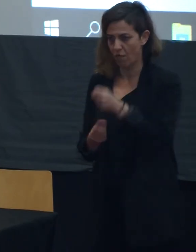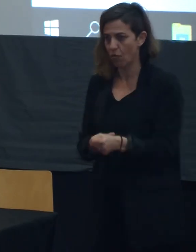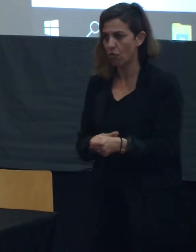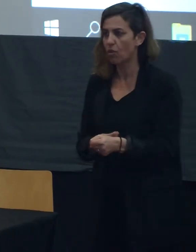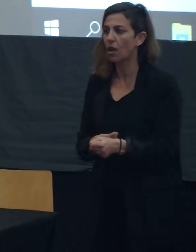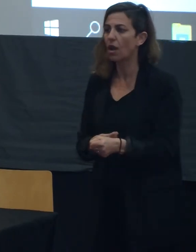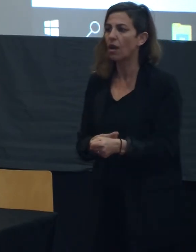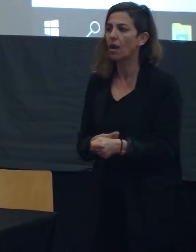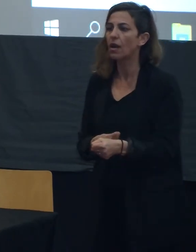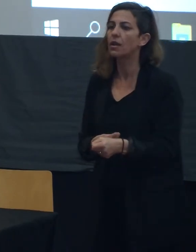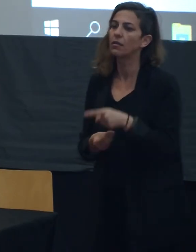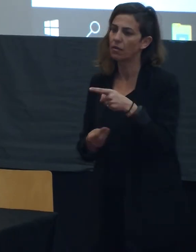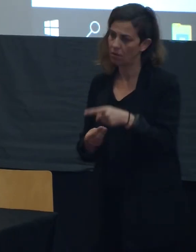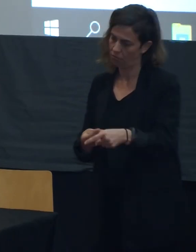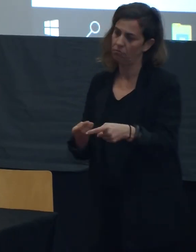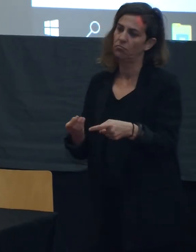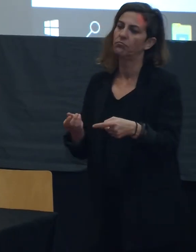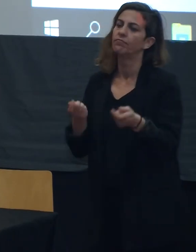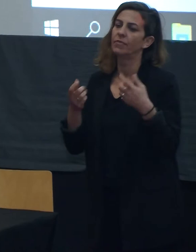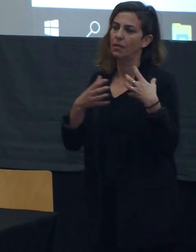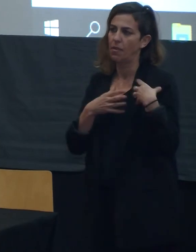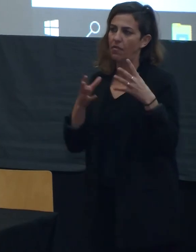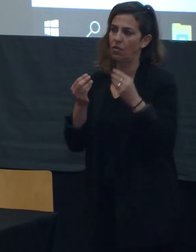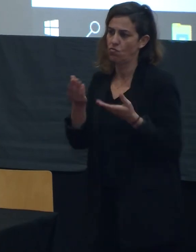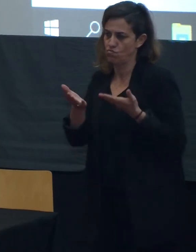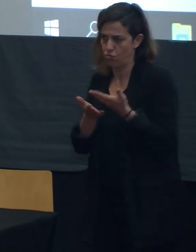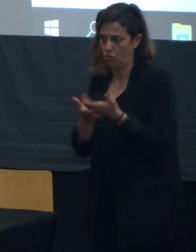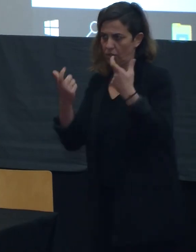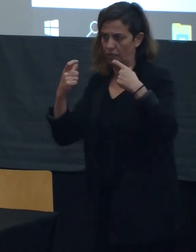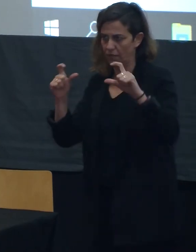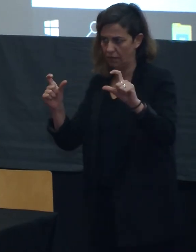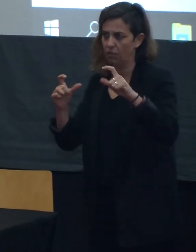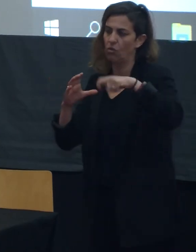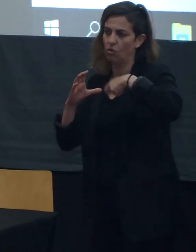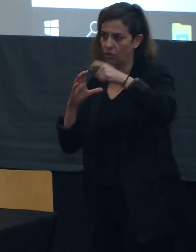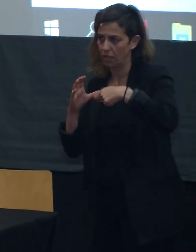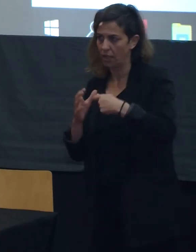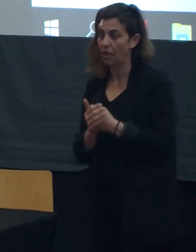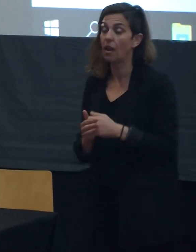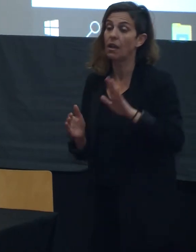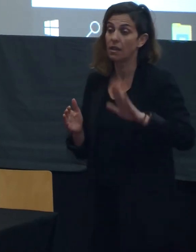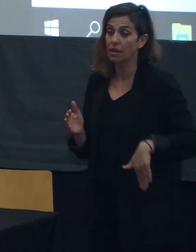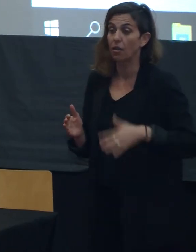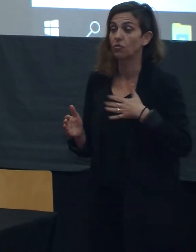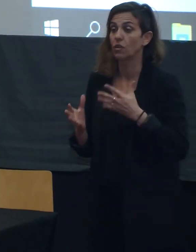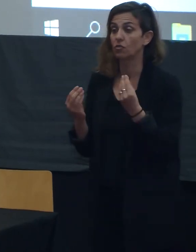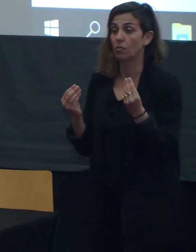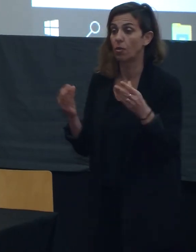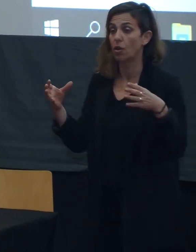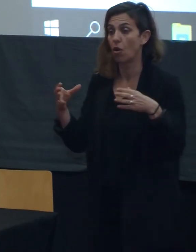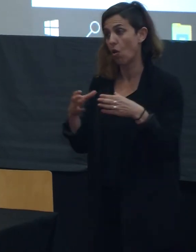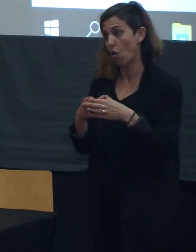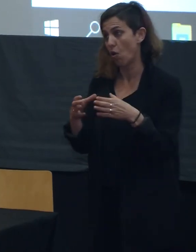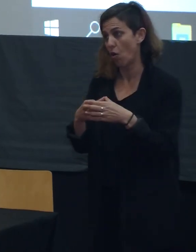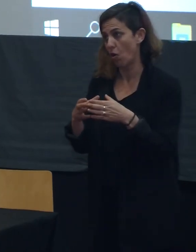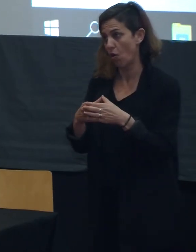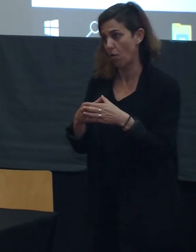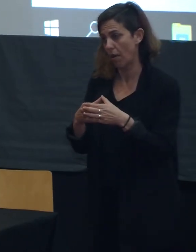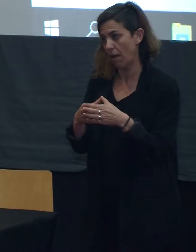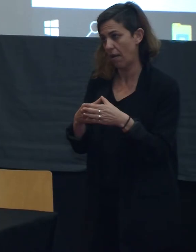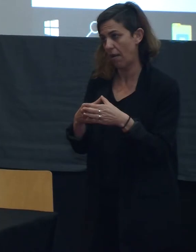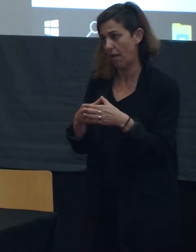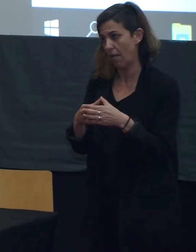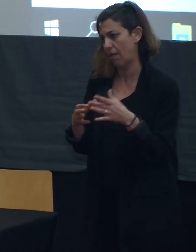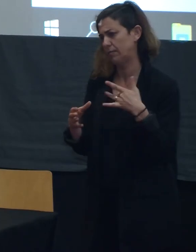τις δύο σημερινές προβολές, για όλη τη συνδρομή στη πραγμάτωση της εκδήλωσης. Ευχαριστούμε τέλος την ομάδα αυτοβοήθειας HumanLinks, που πέρα